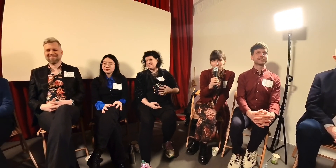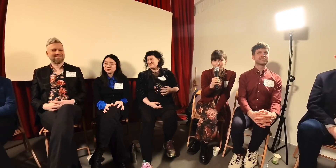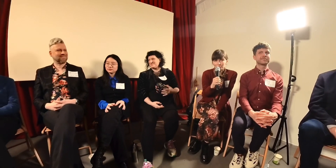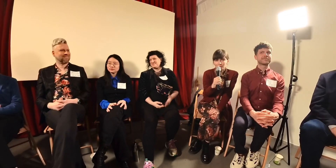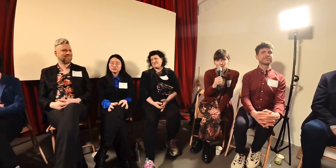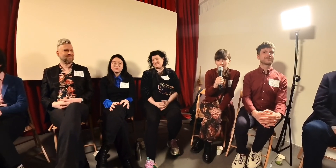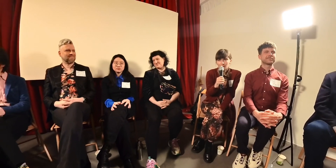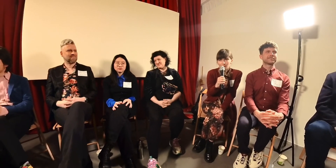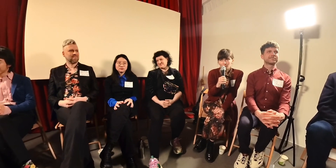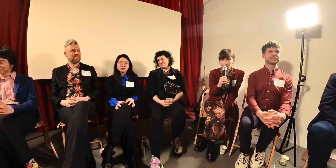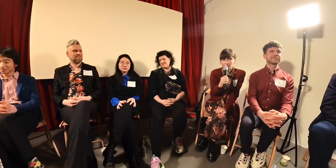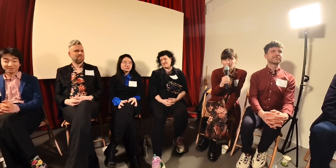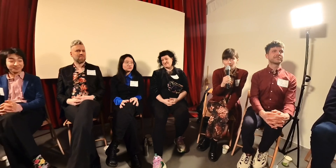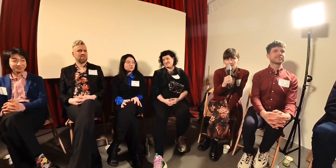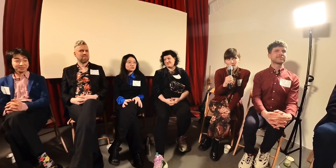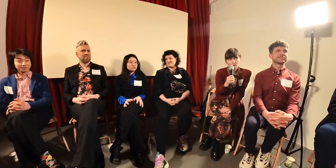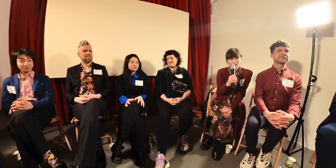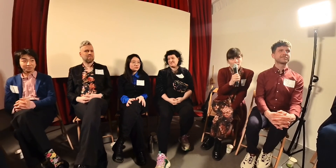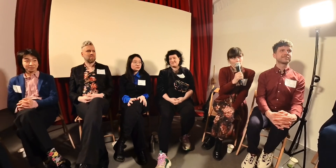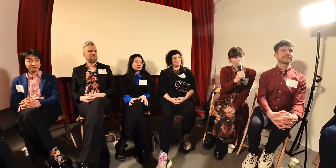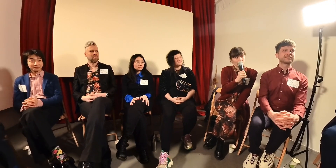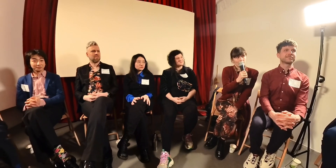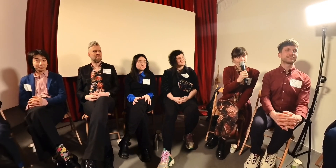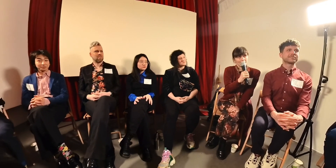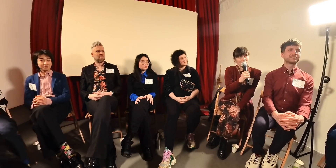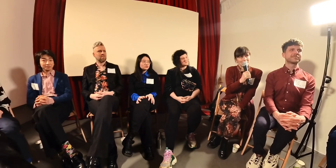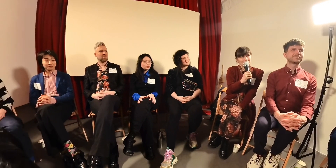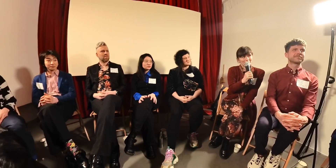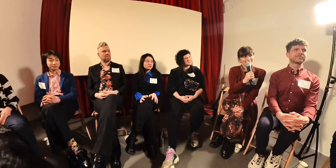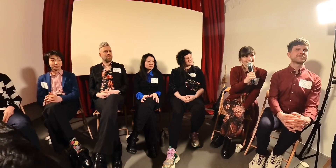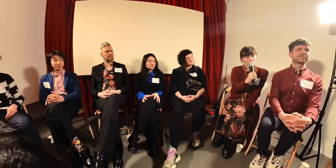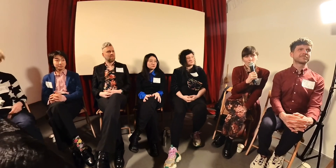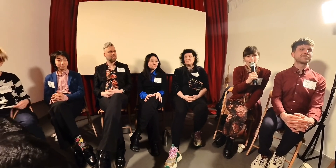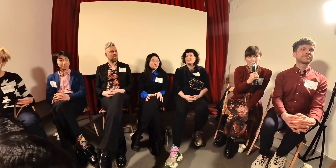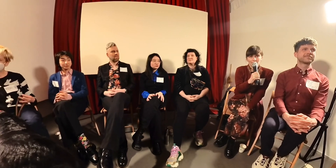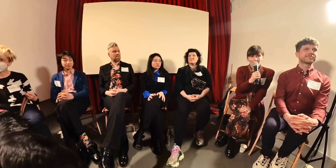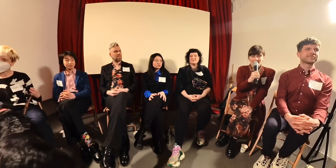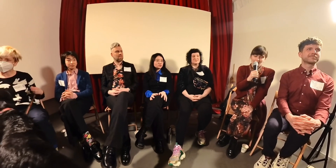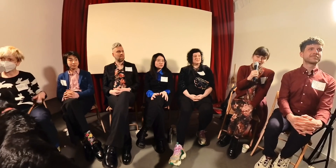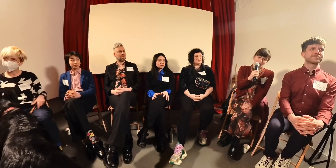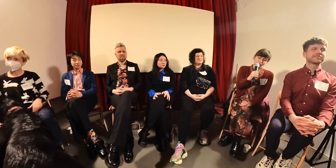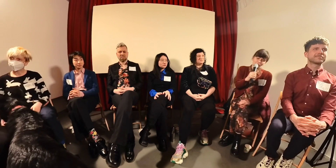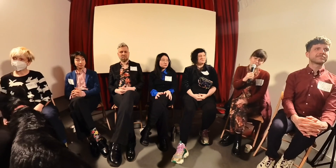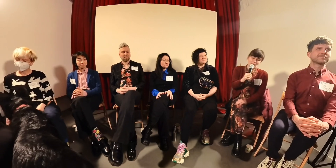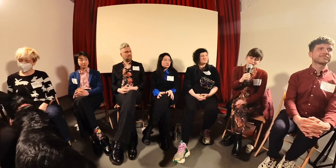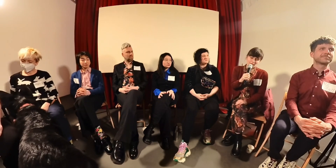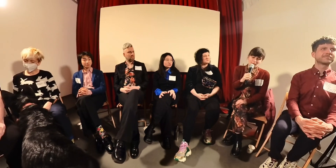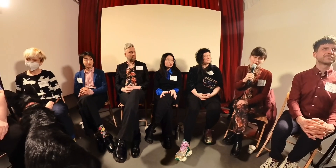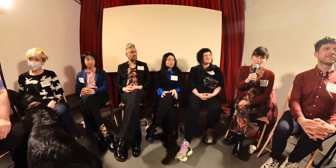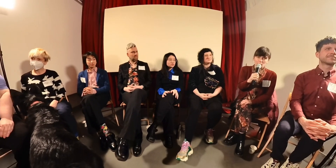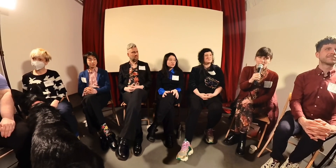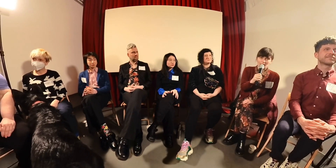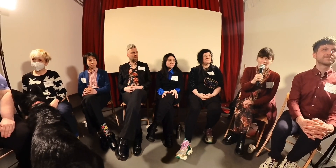jí, co může a co nemůže dělat a pak jí dá těch 7 minut. To nějak reagovalo vlastně i na to, že jsme